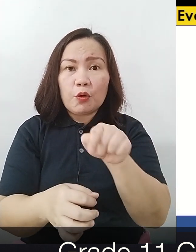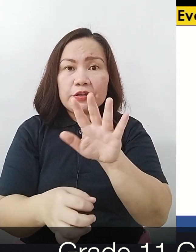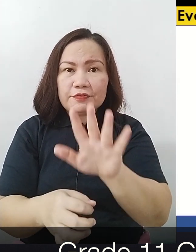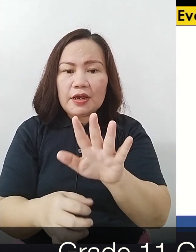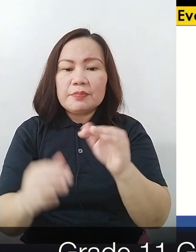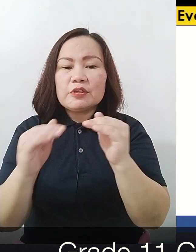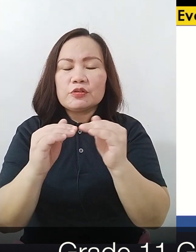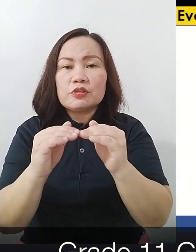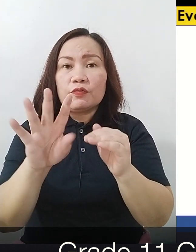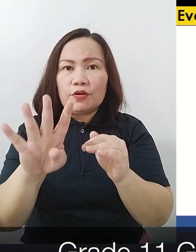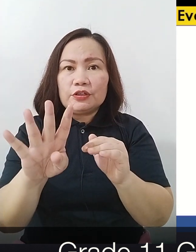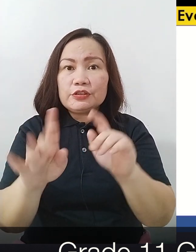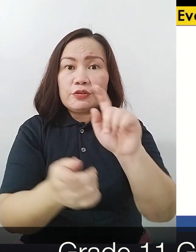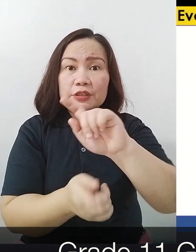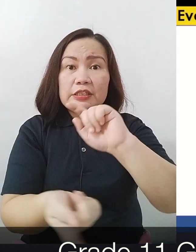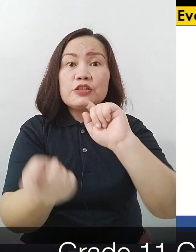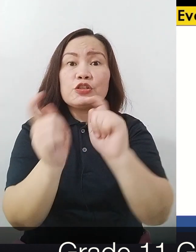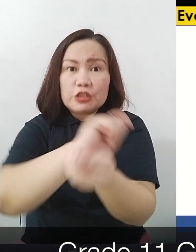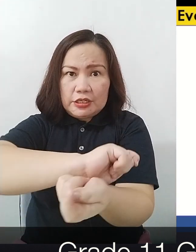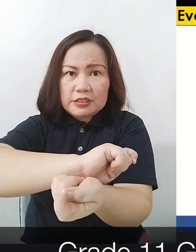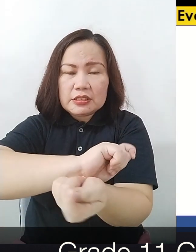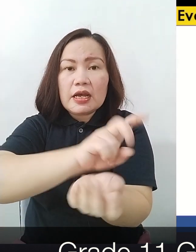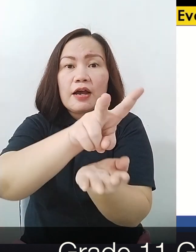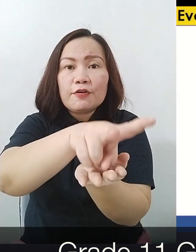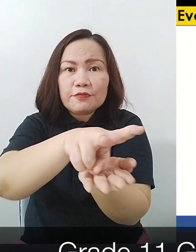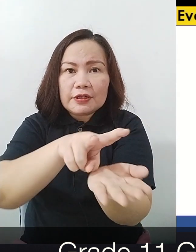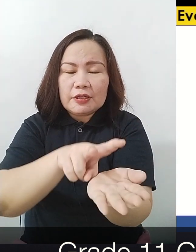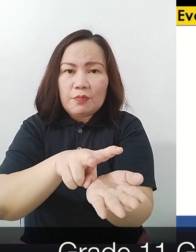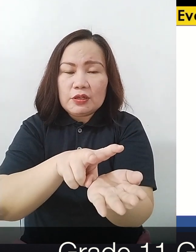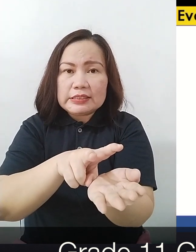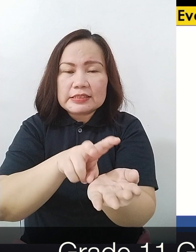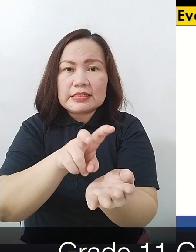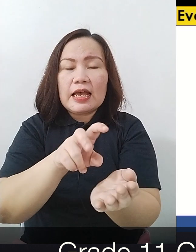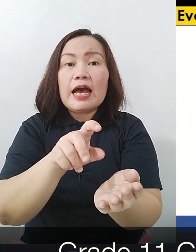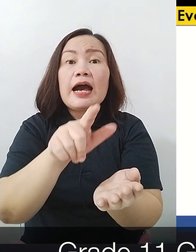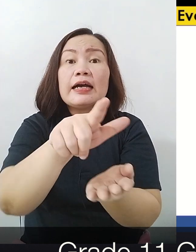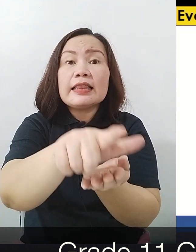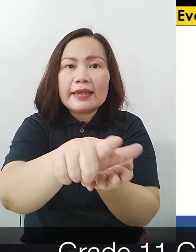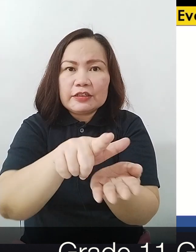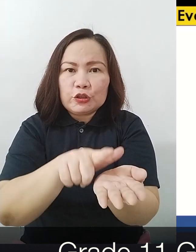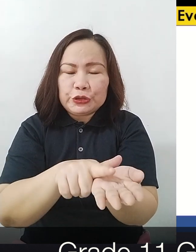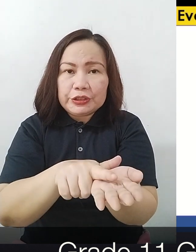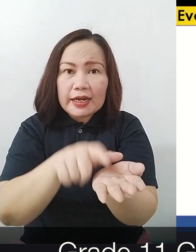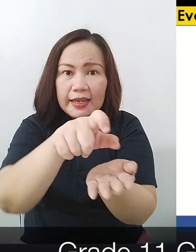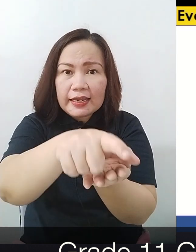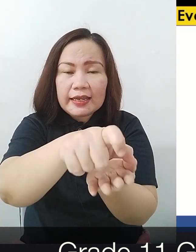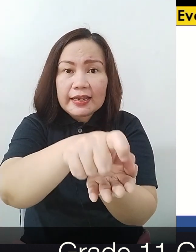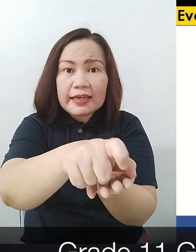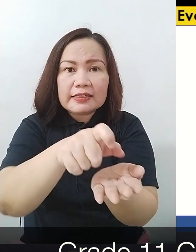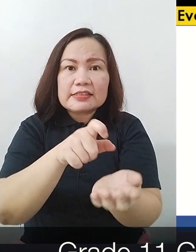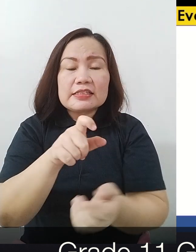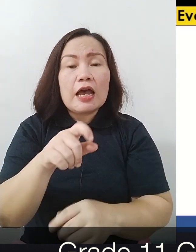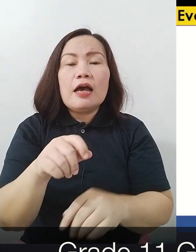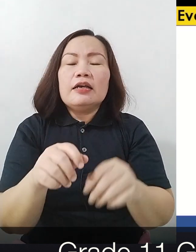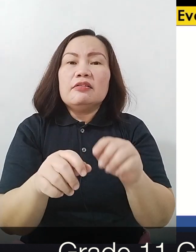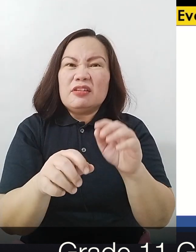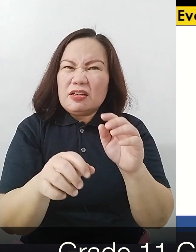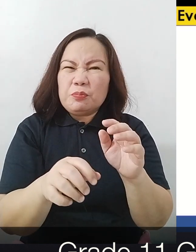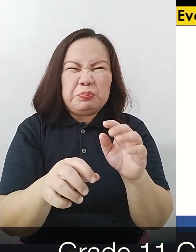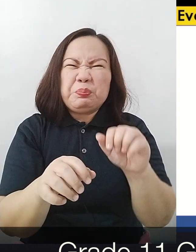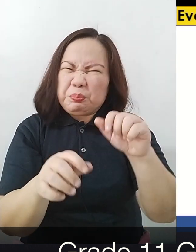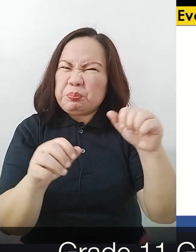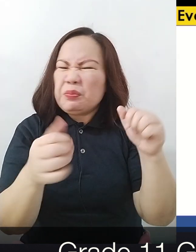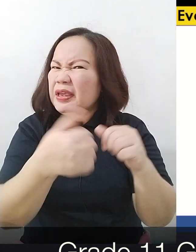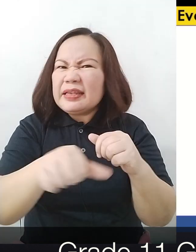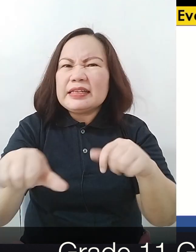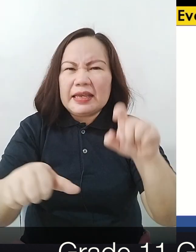Pinapalitan lang natin yung variable. Depende sa given variable. For example, y.